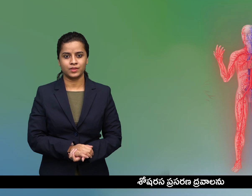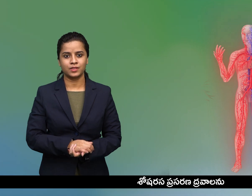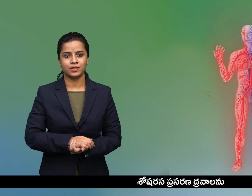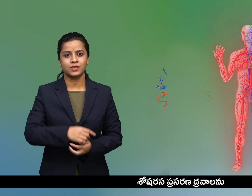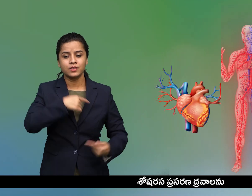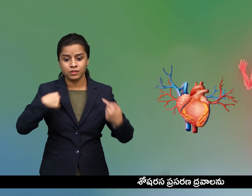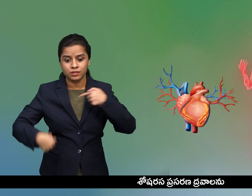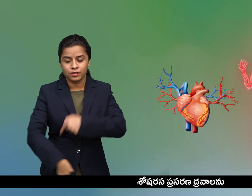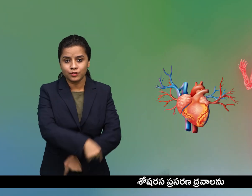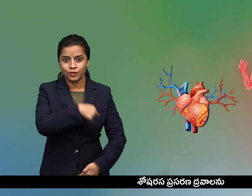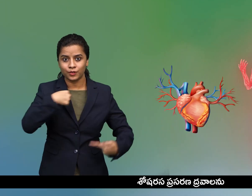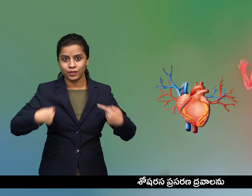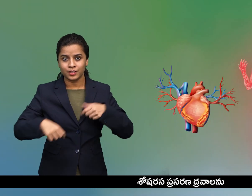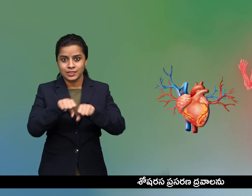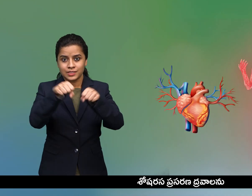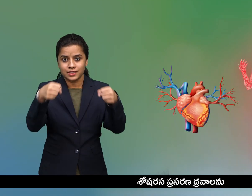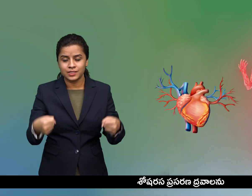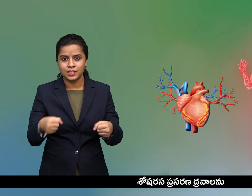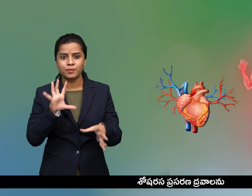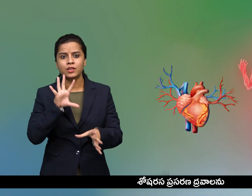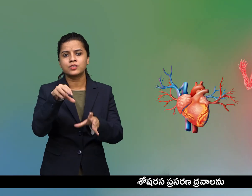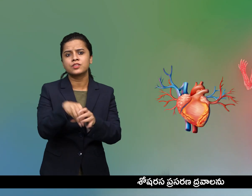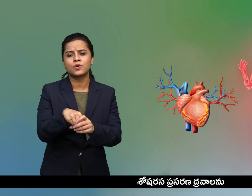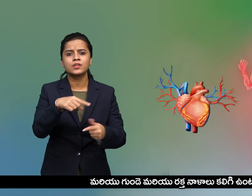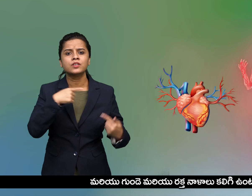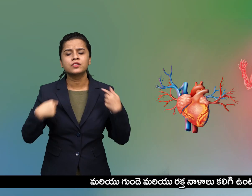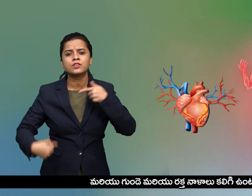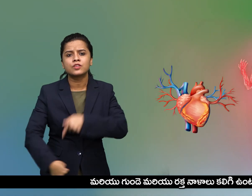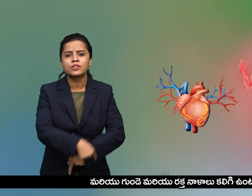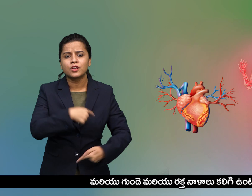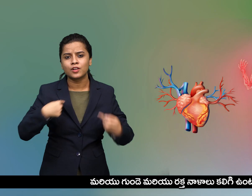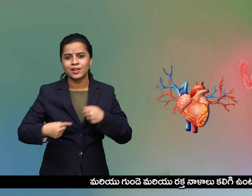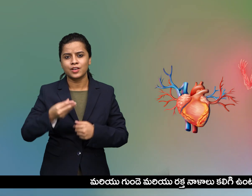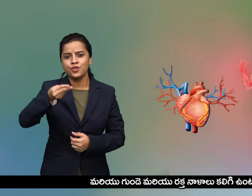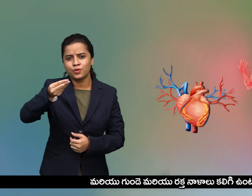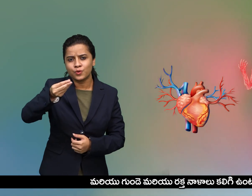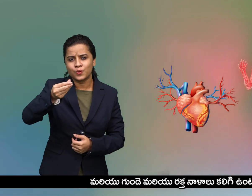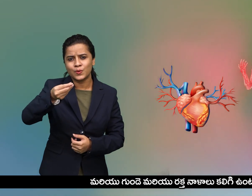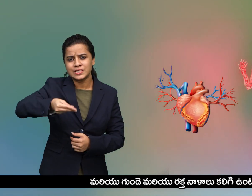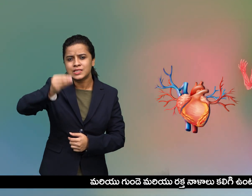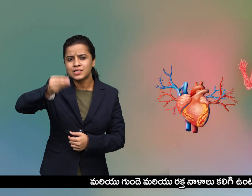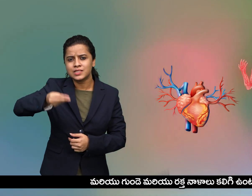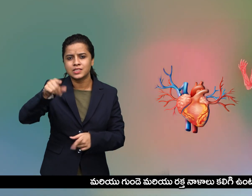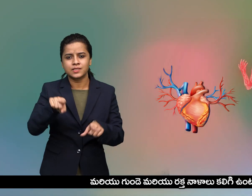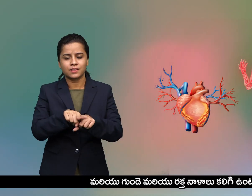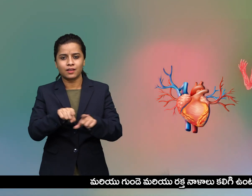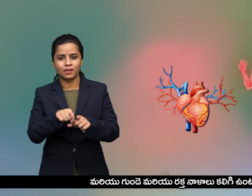శోషరస ప్రసరణ ద్రవాలను మరియు గుండె మరియు రక్తనాళాలు కలిగి